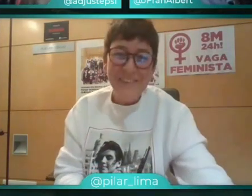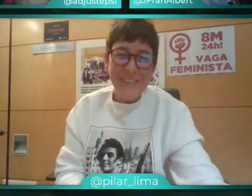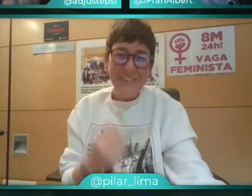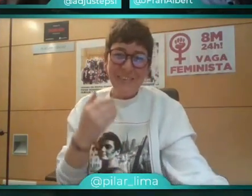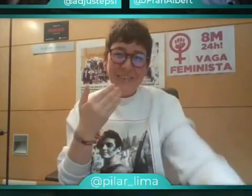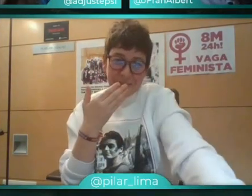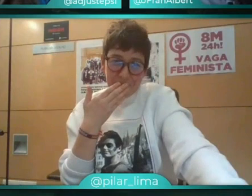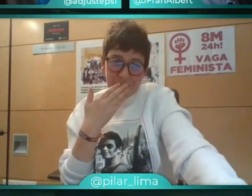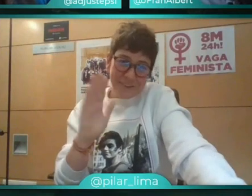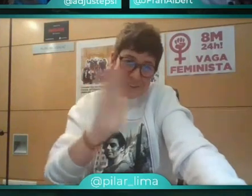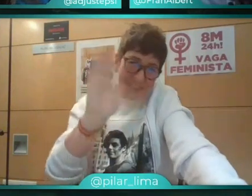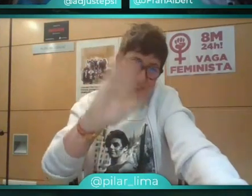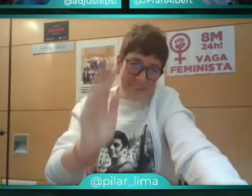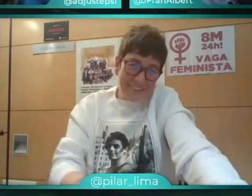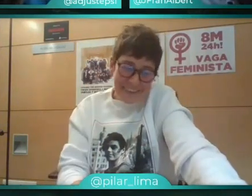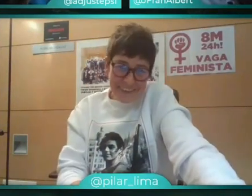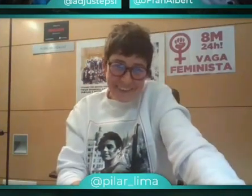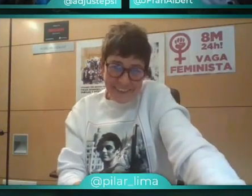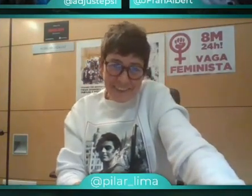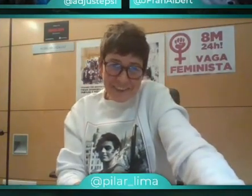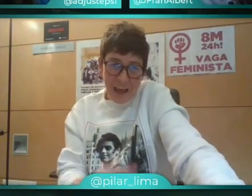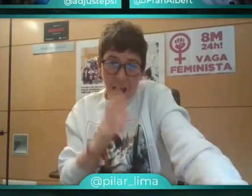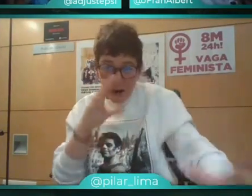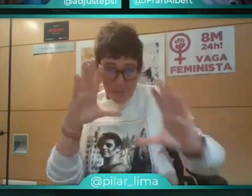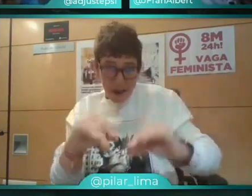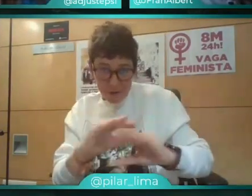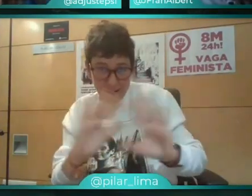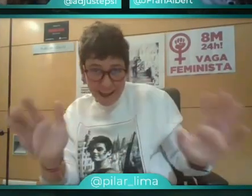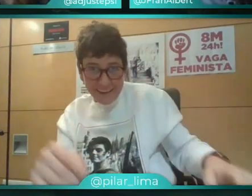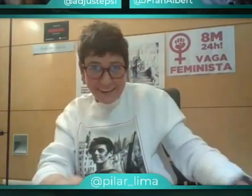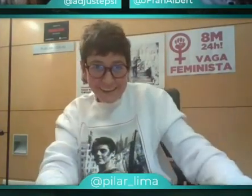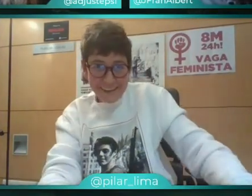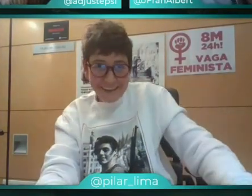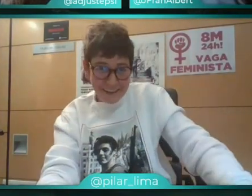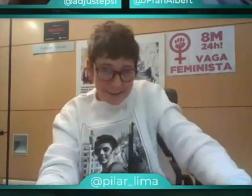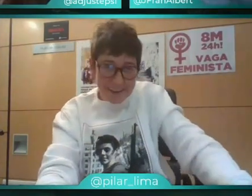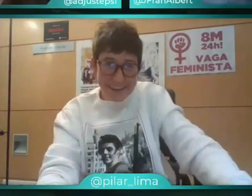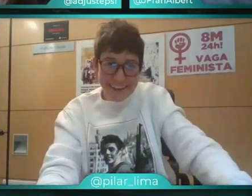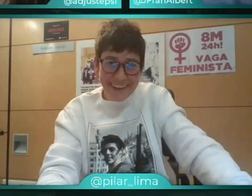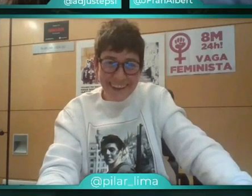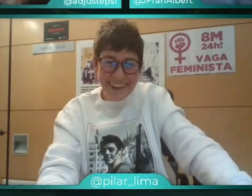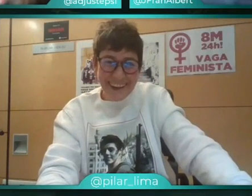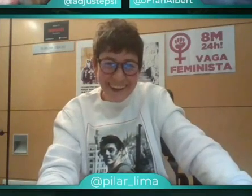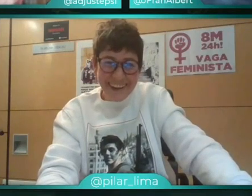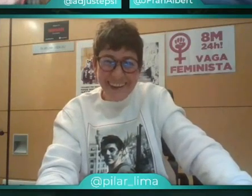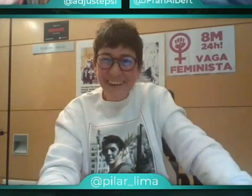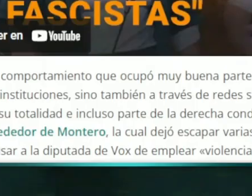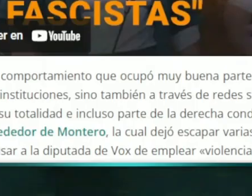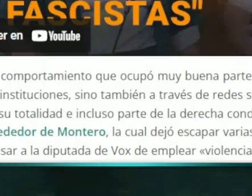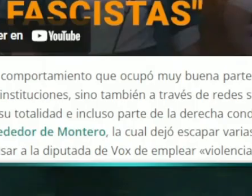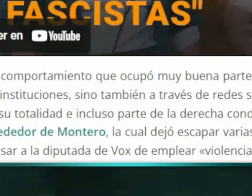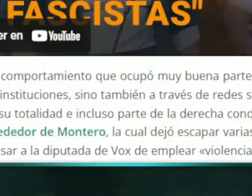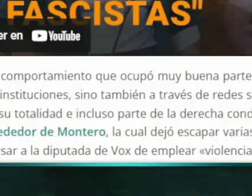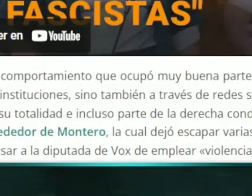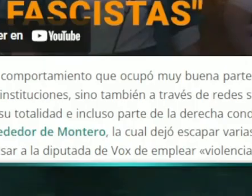Muchas gracias gracias Un fuerte abrazo y descansa un montón descansar Hasta luego buenas noches